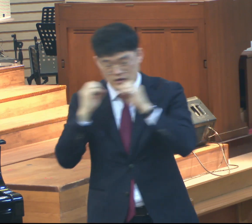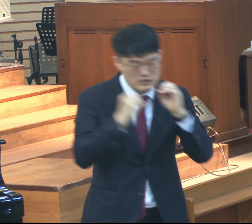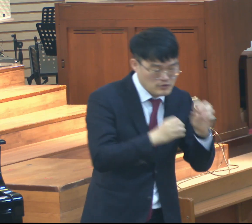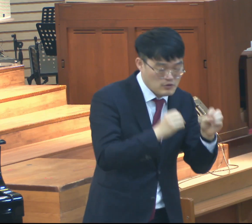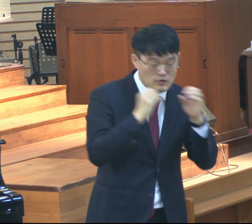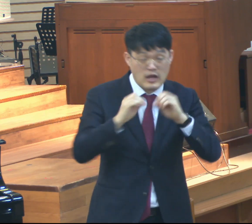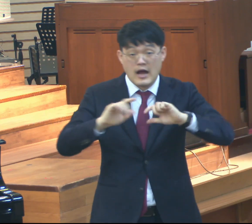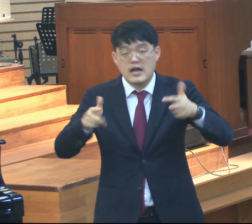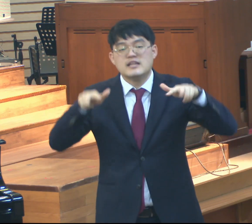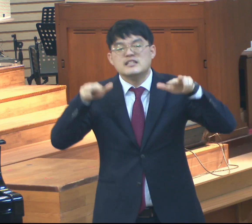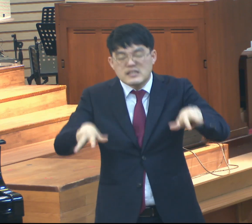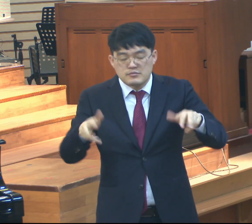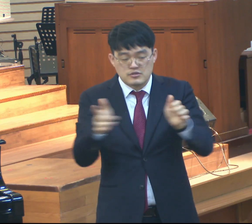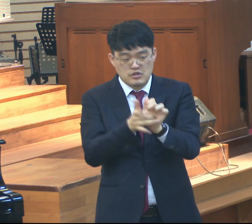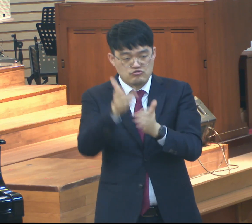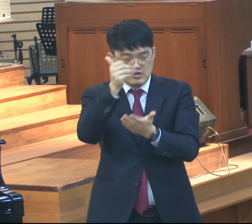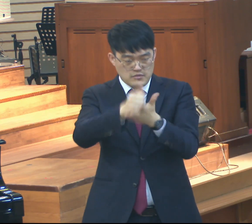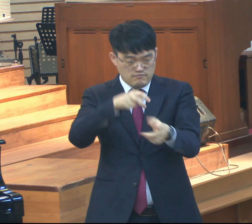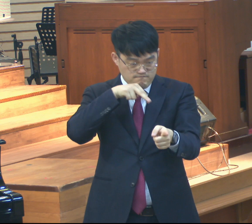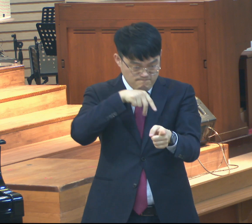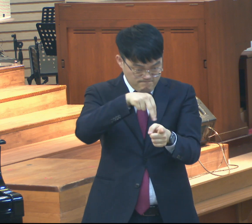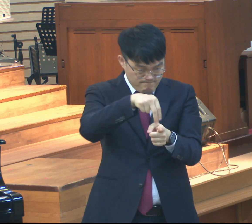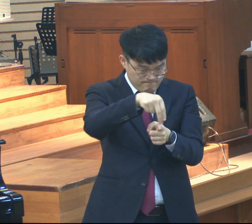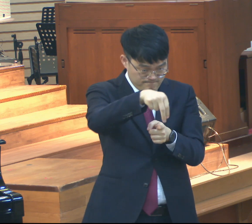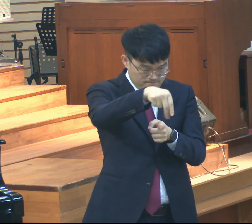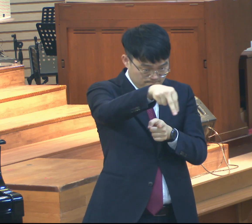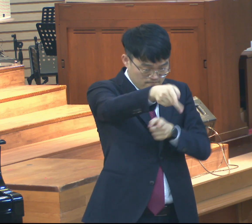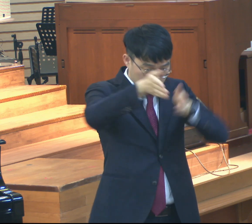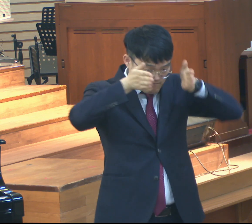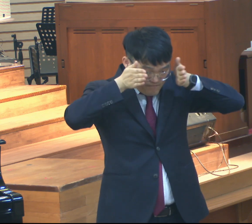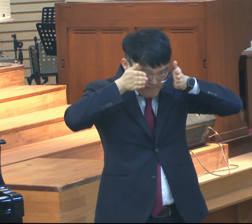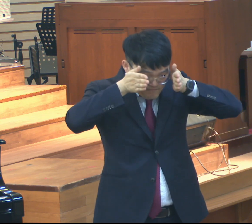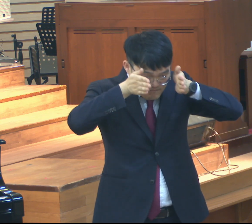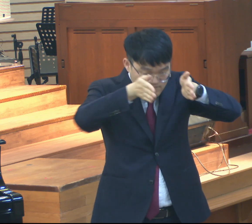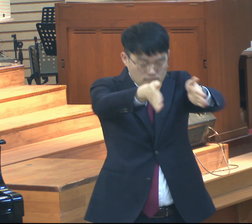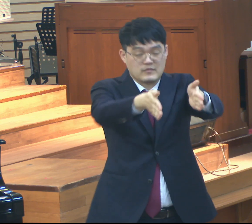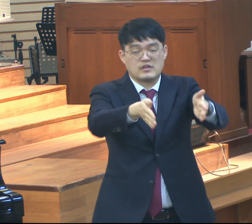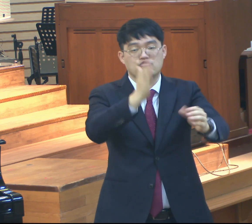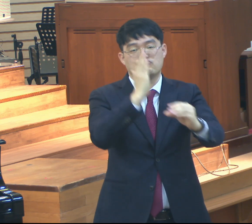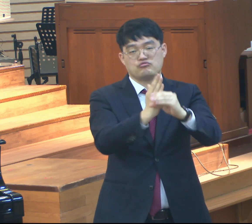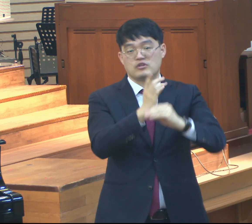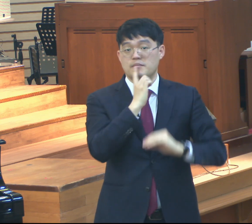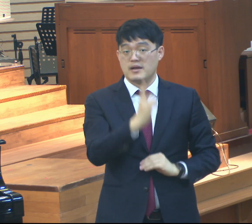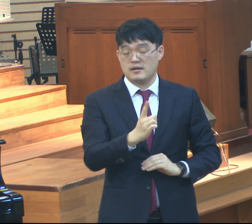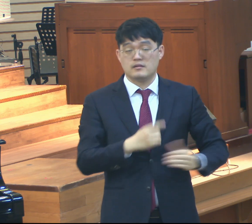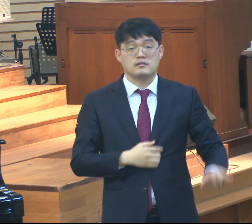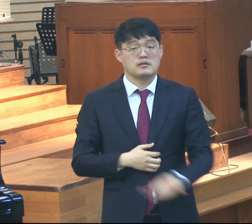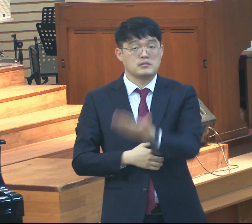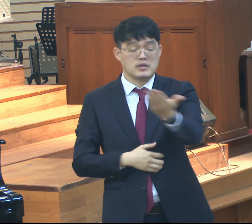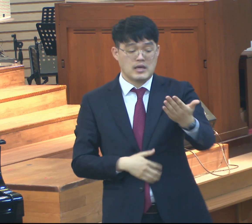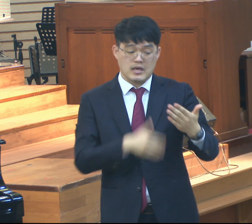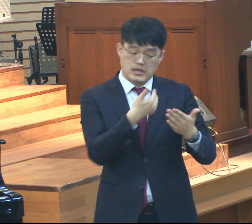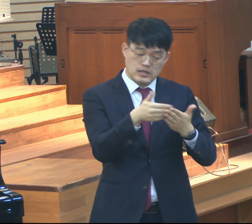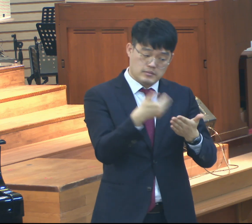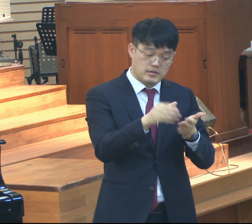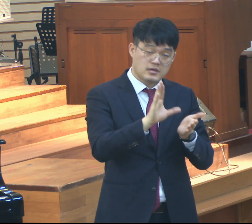중요한 메시지라고 생각을 합니다. 그림을 그릴 때 파란색도 또 노란색도 넣어야 할